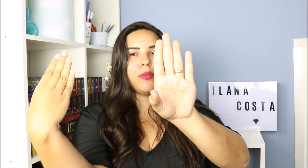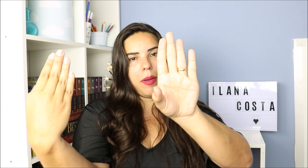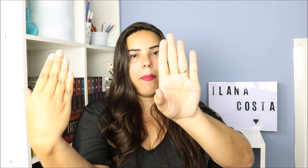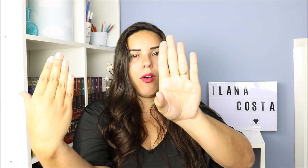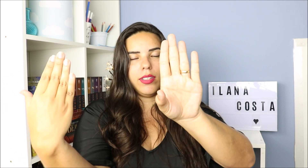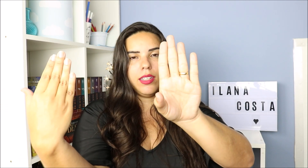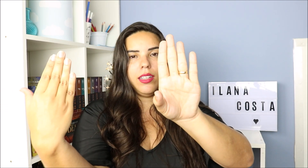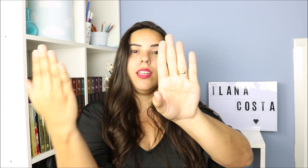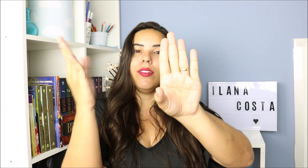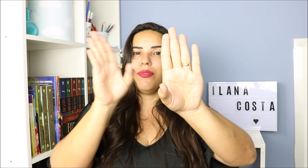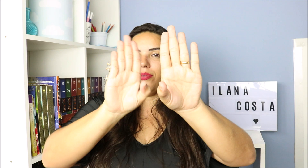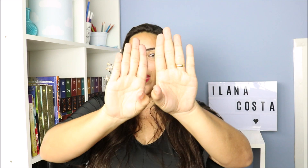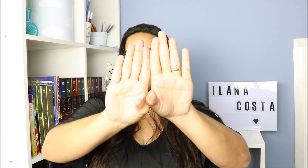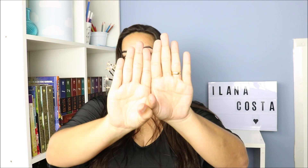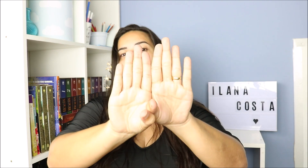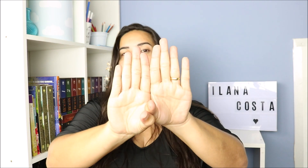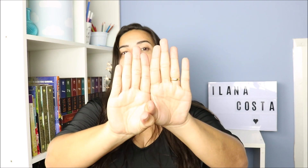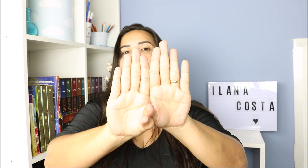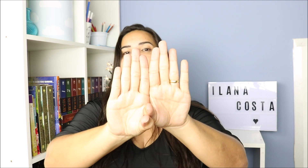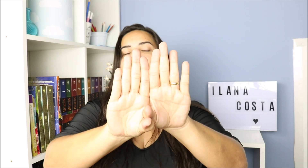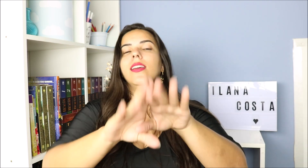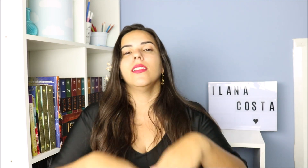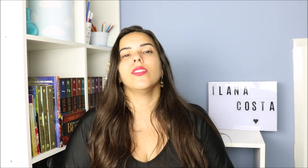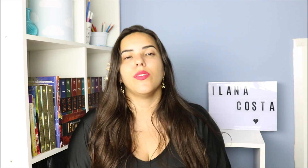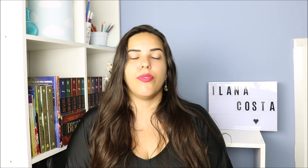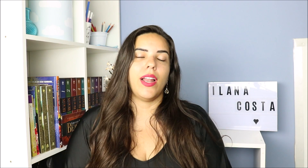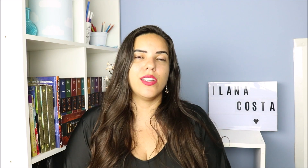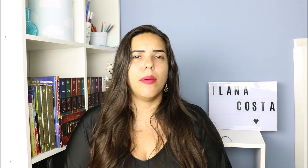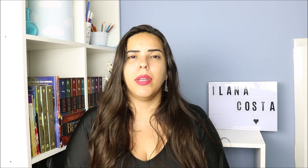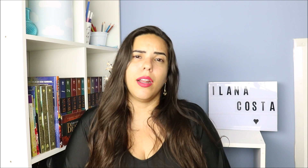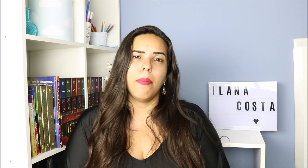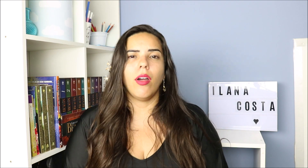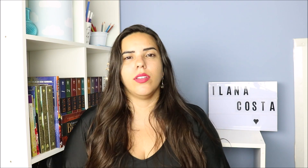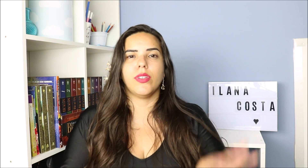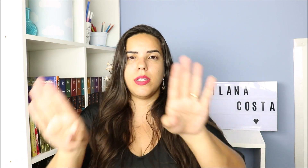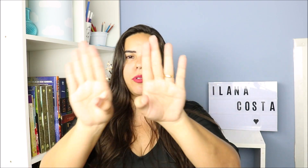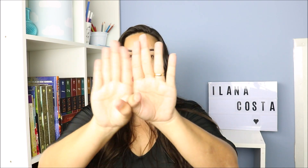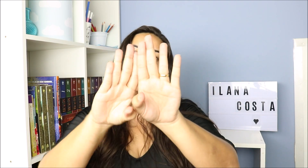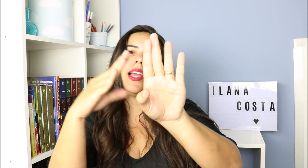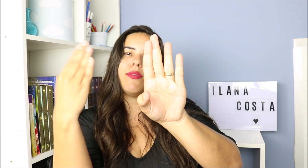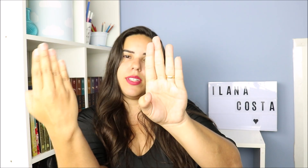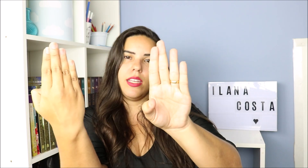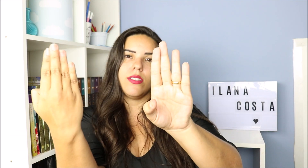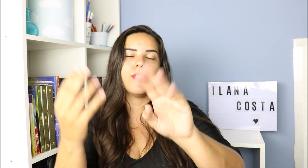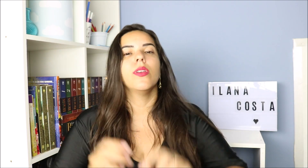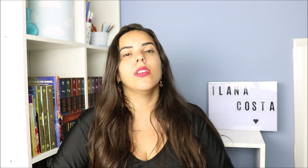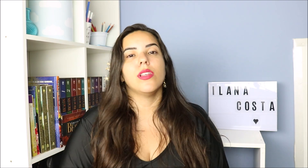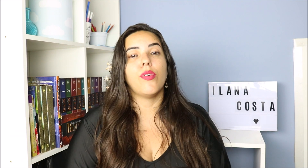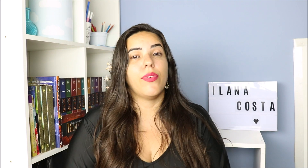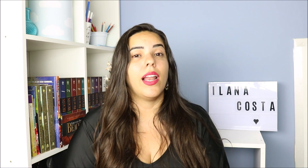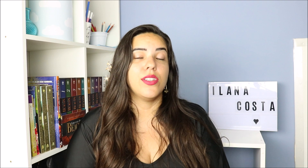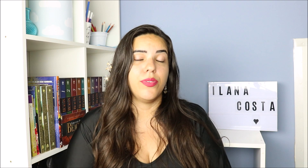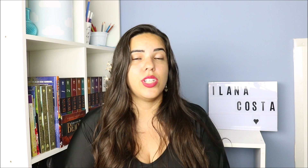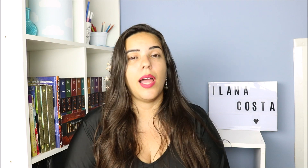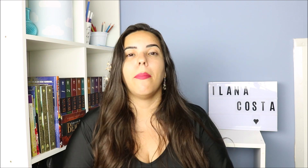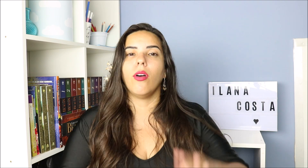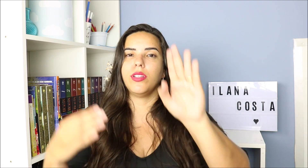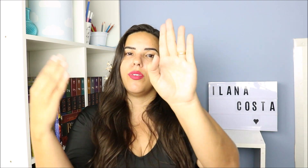uma porta e fecha a porta. Então, se eu vou falar de abrir a porta, eu vou simplesmente chegar e fazer isso. Se eu vou falar de fechar a porta, eu vou